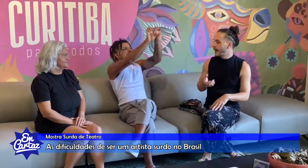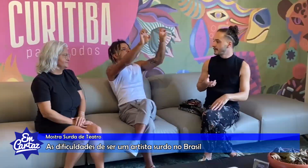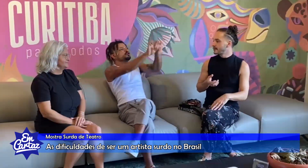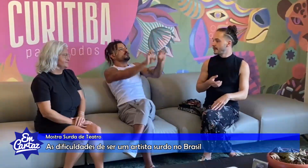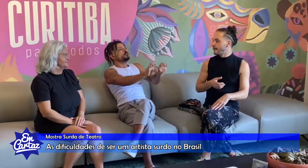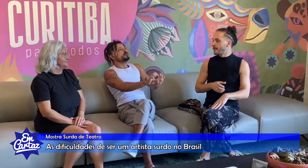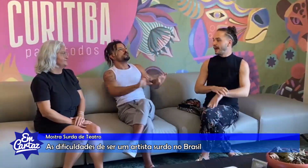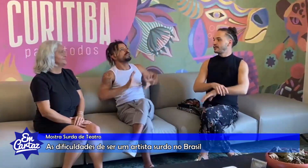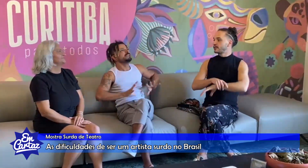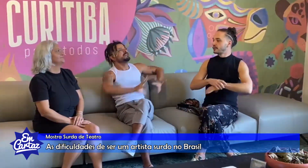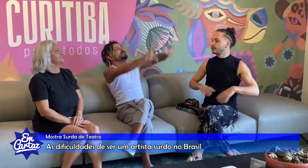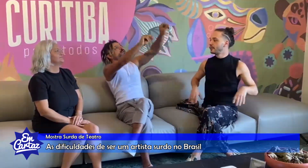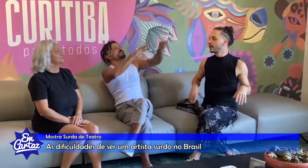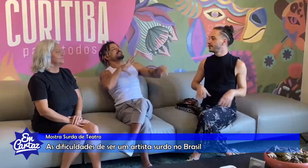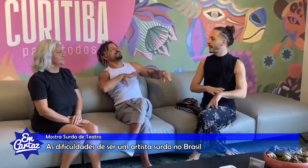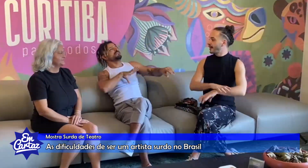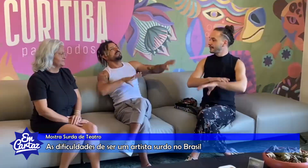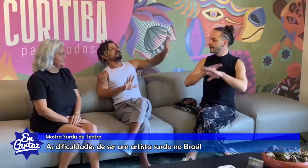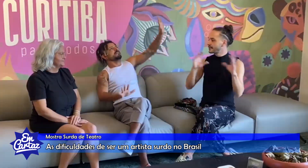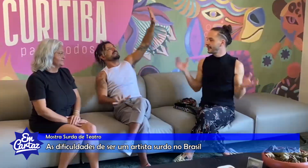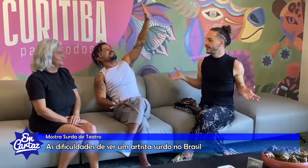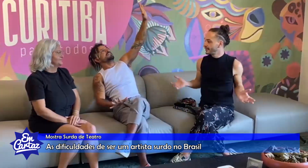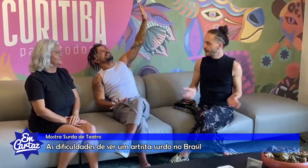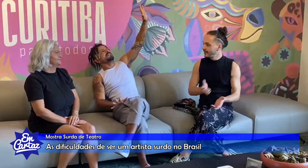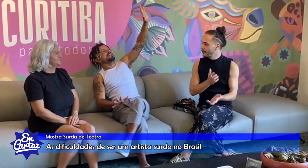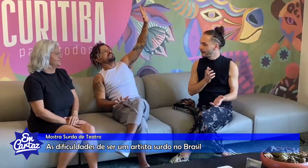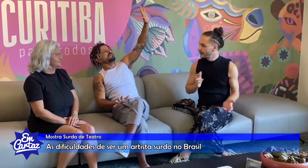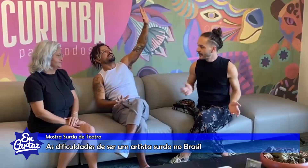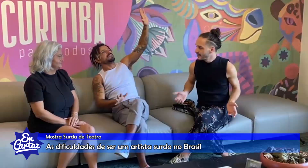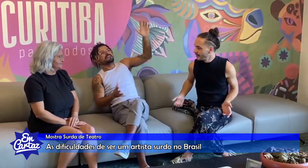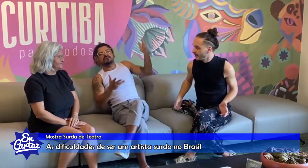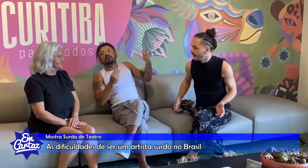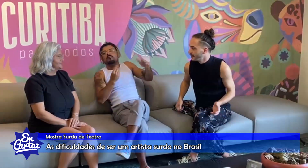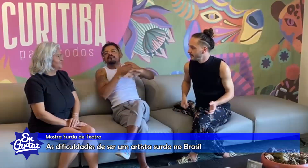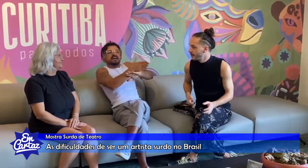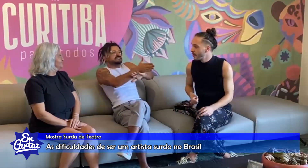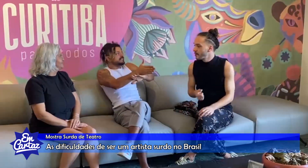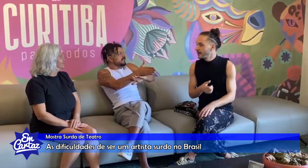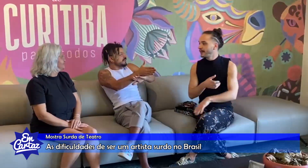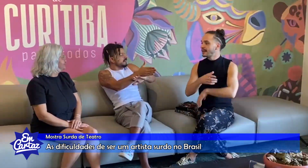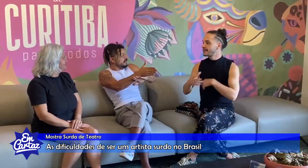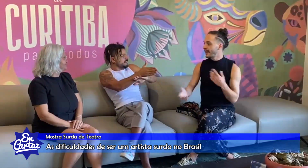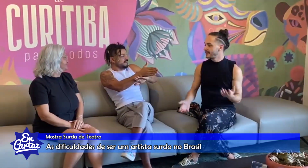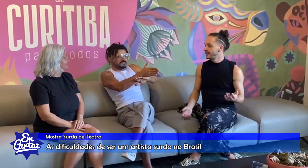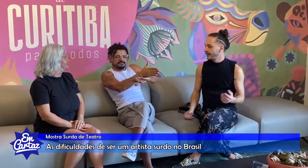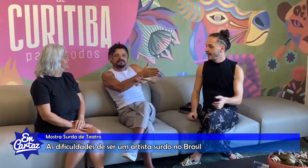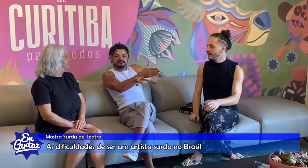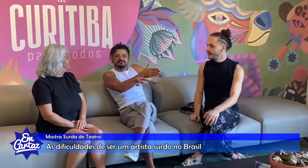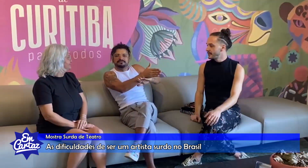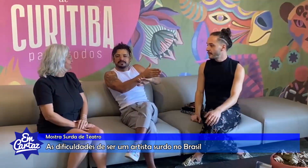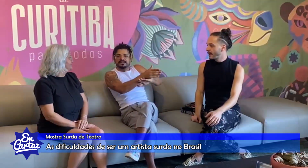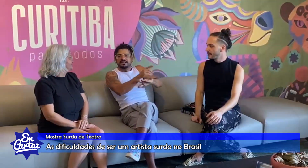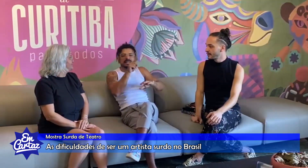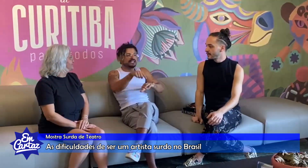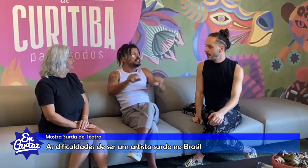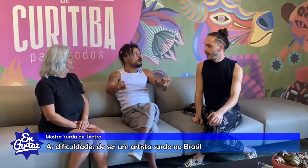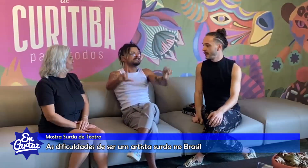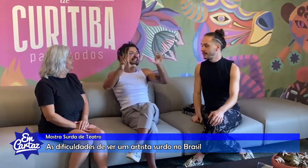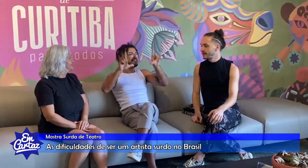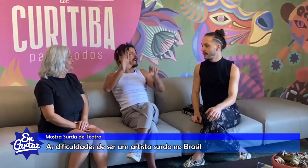espaços. A estrutura geral da sociedade é toda língua portuguesa. Então, como que acessa, né, esses espaços, esses